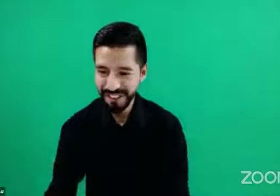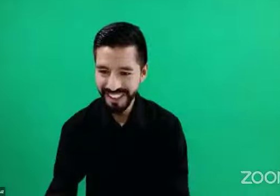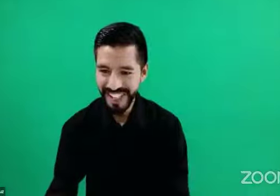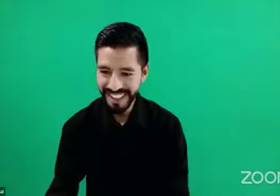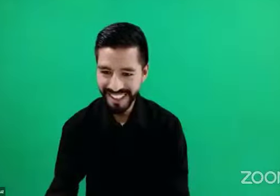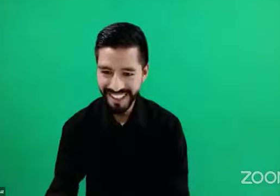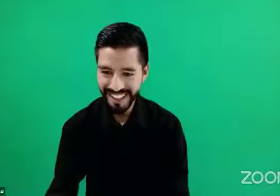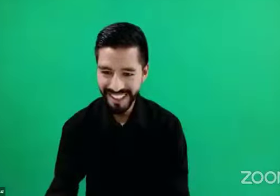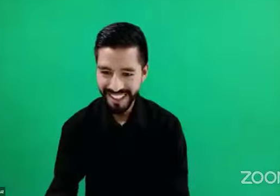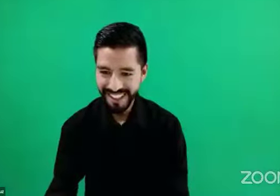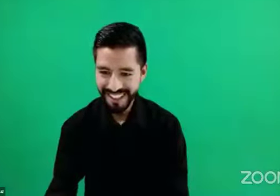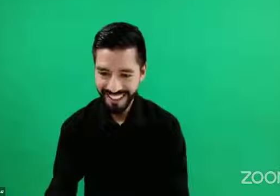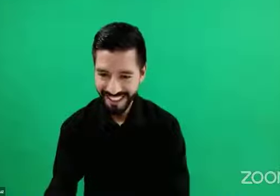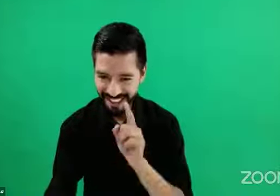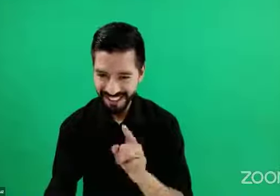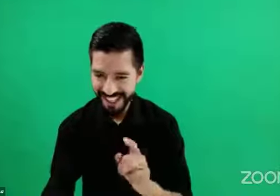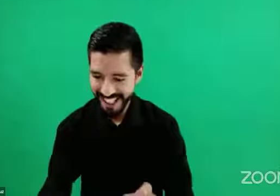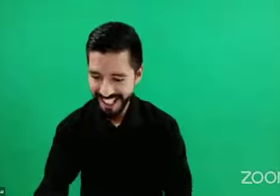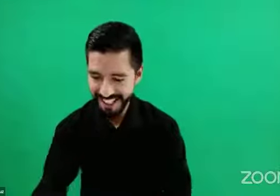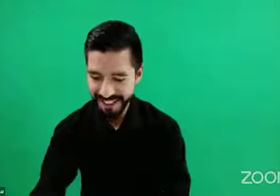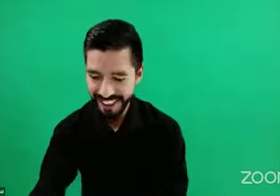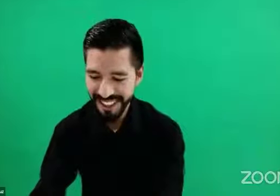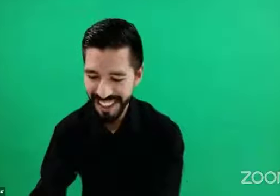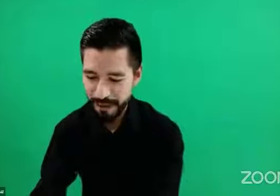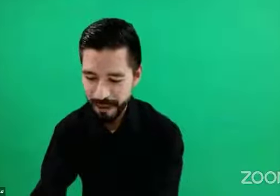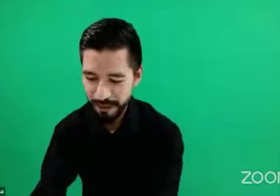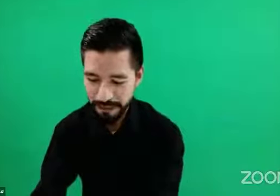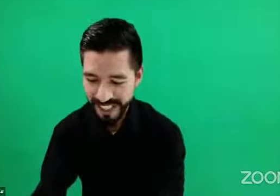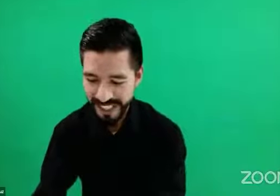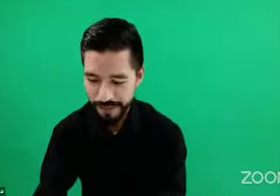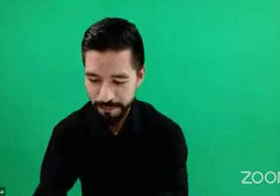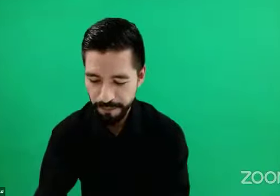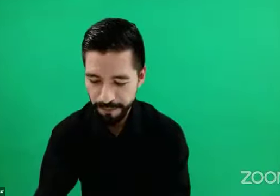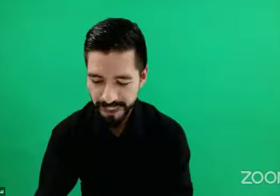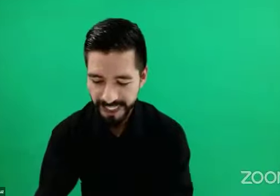con un taller y ahorita vi esa canción. Se llama